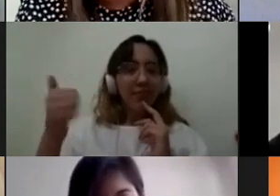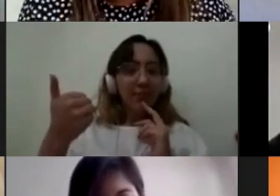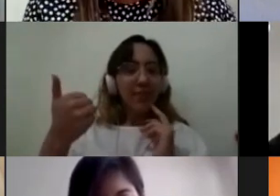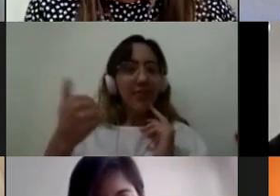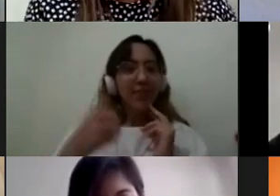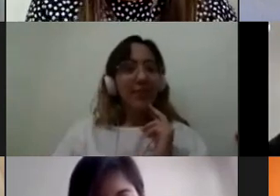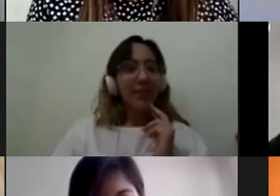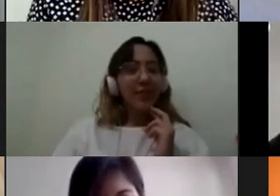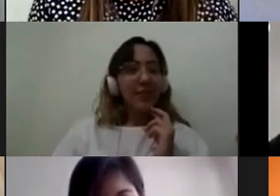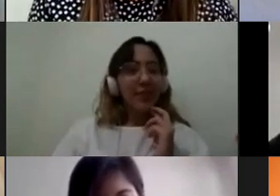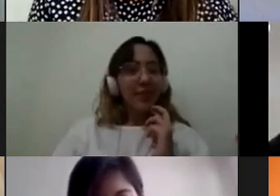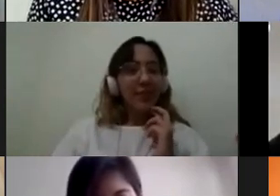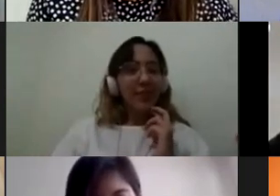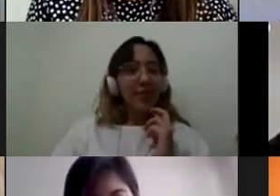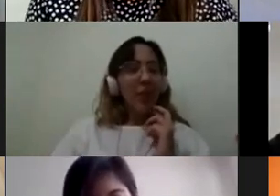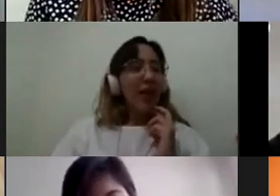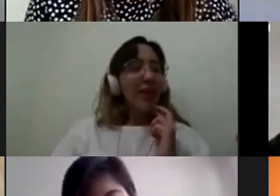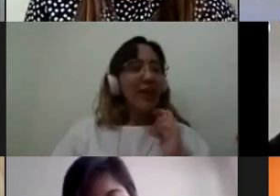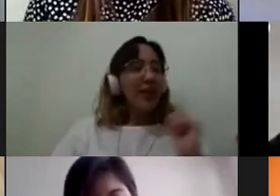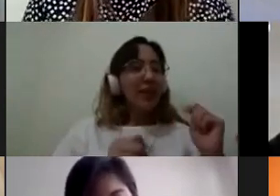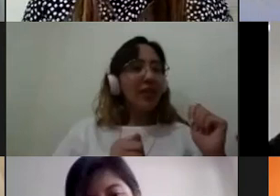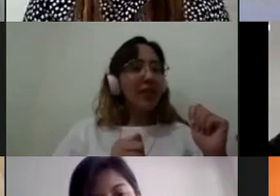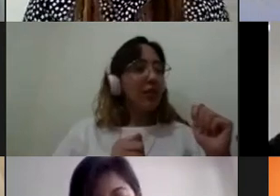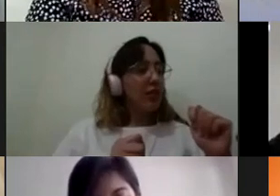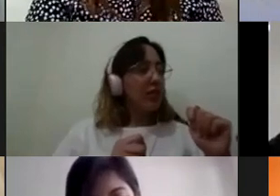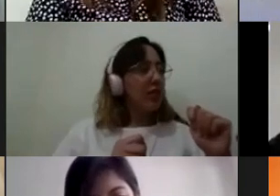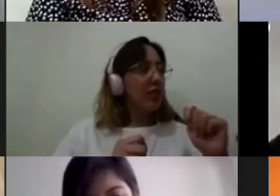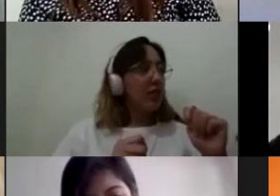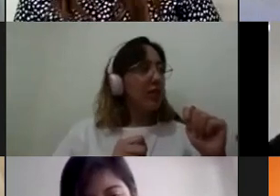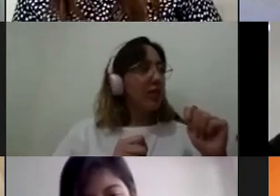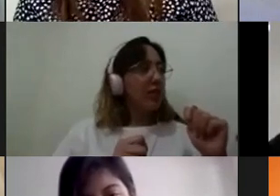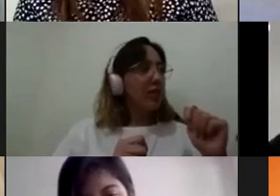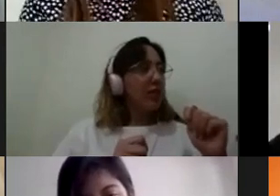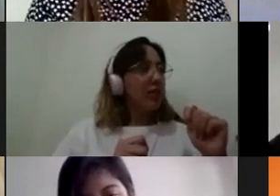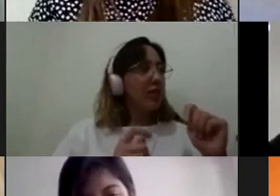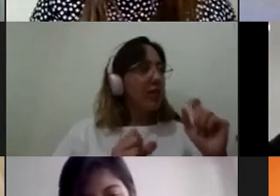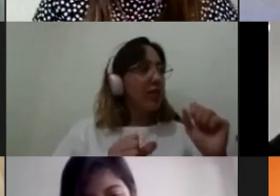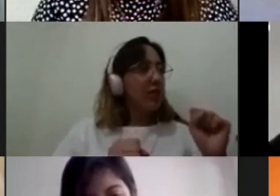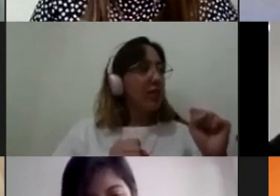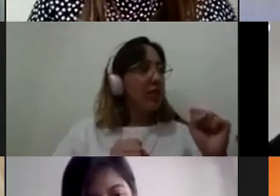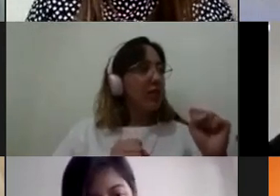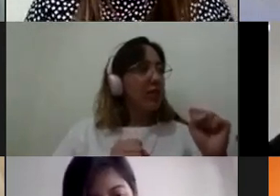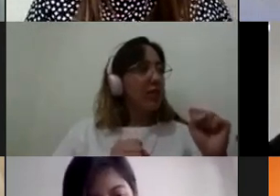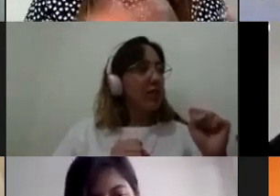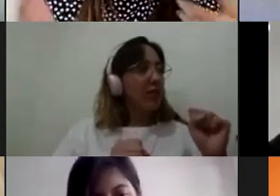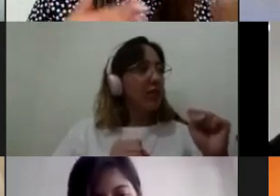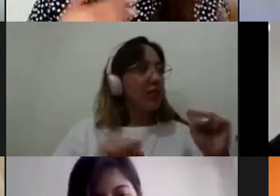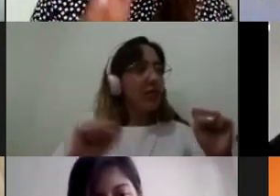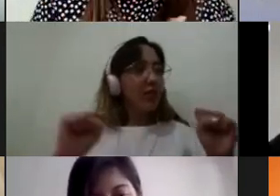dudas, preguntas. Les voy a mandar ahorita al grupo un video del abecedario para que ustedes lo sigan practicando en